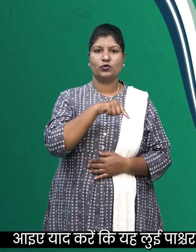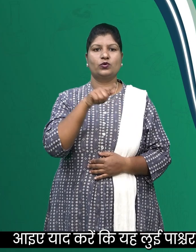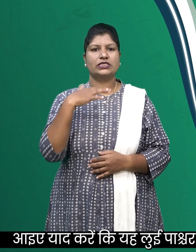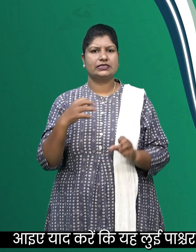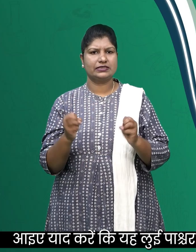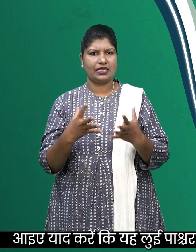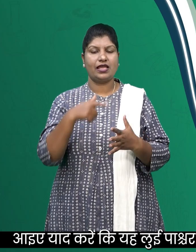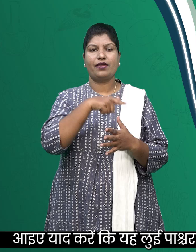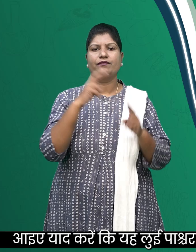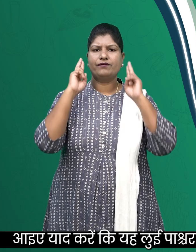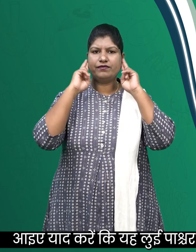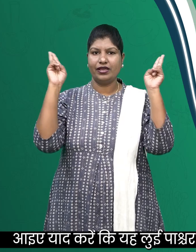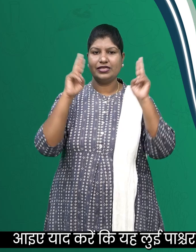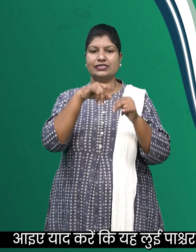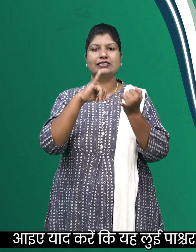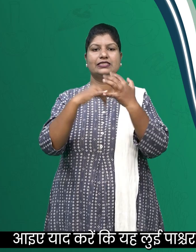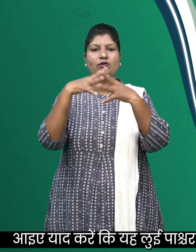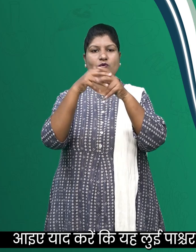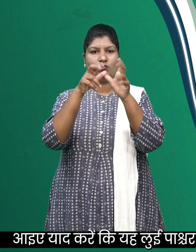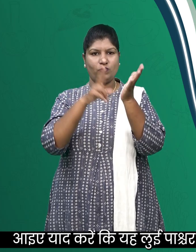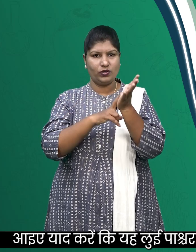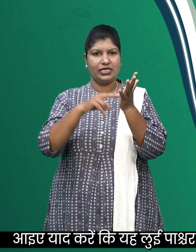फ्लास्क प्रयोग किया था।